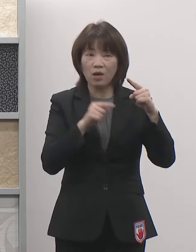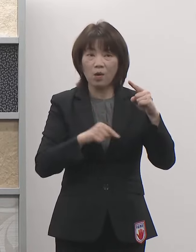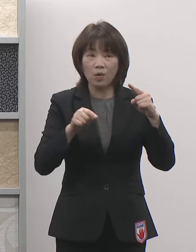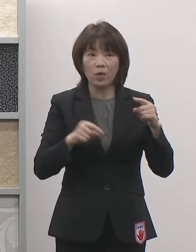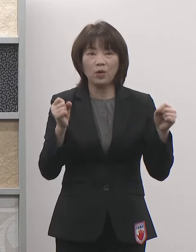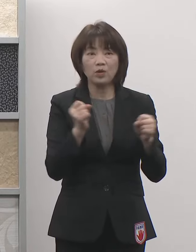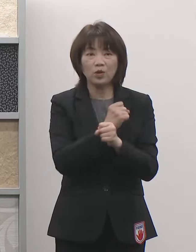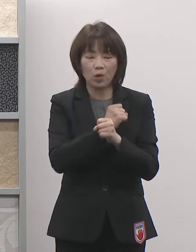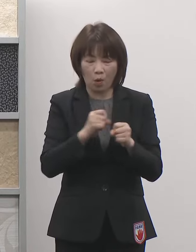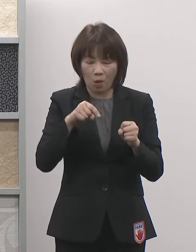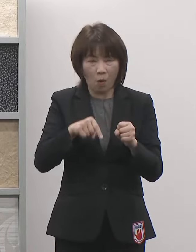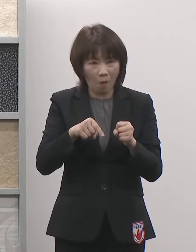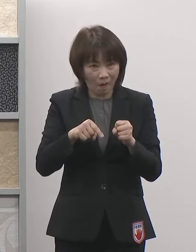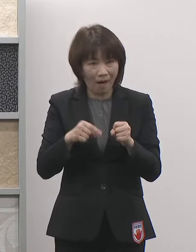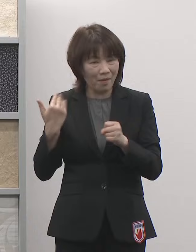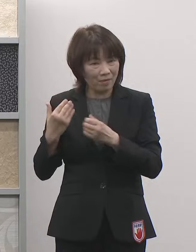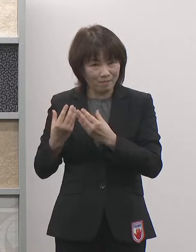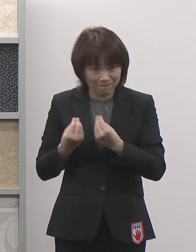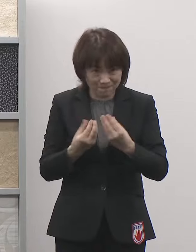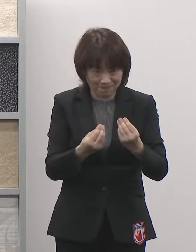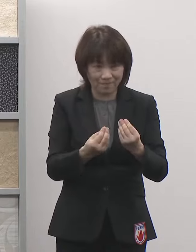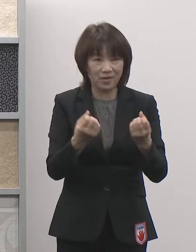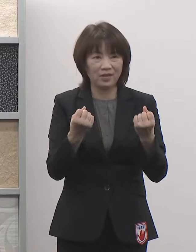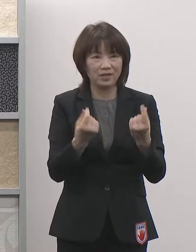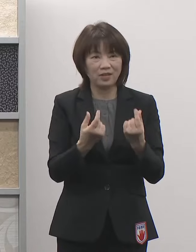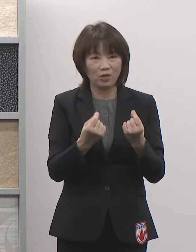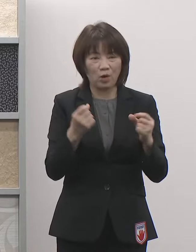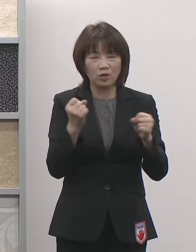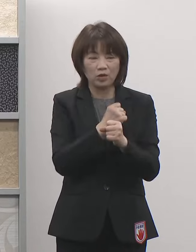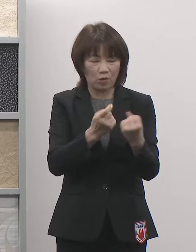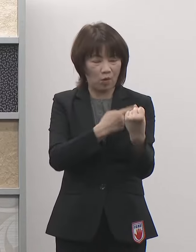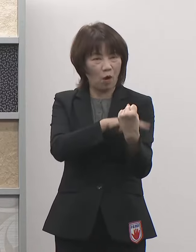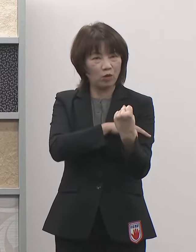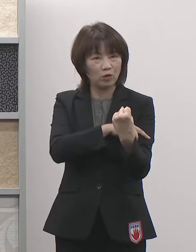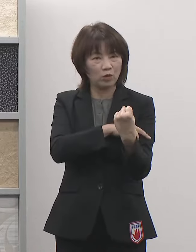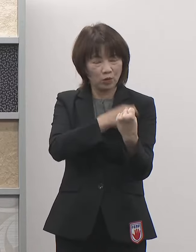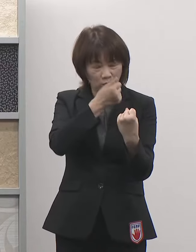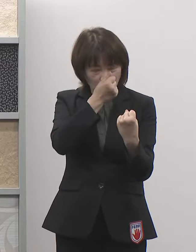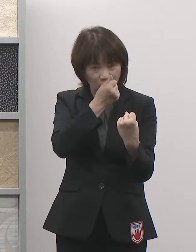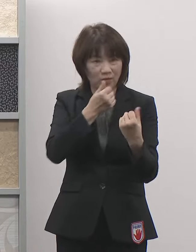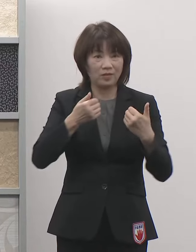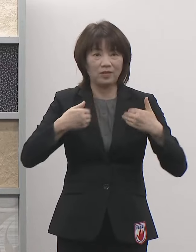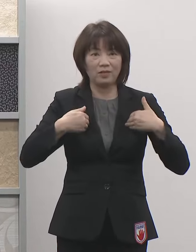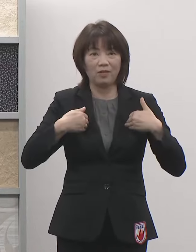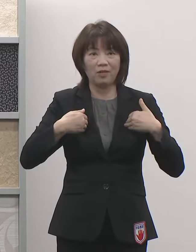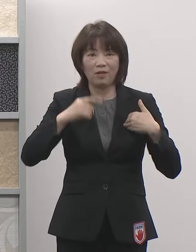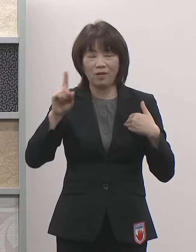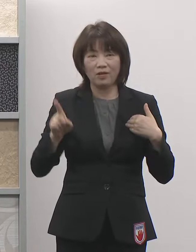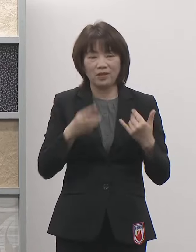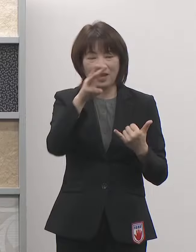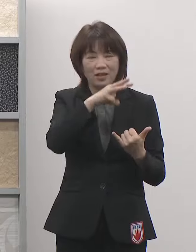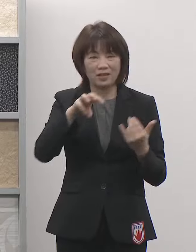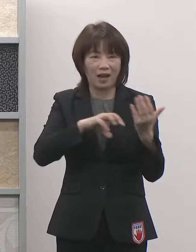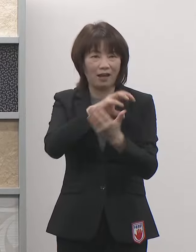ては引き続き、事業力をしっかりと確保をして、特にその自然災害、から、